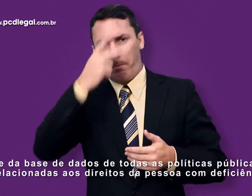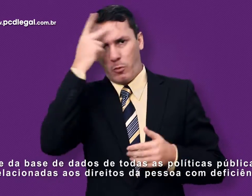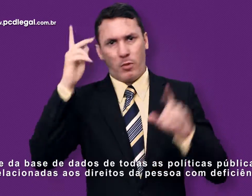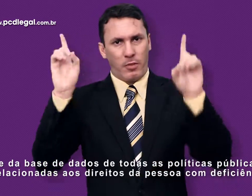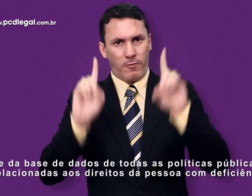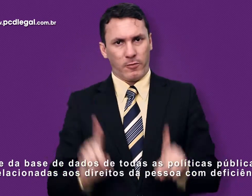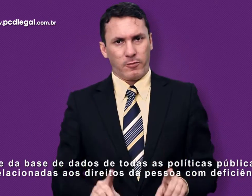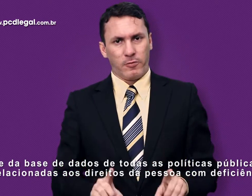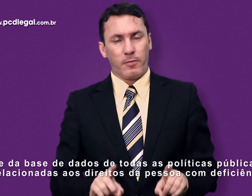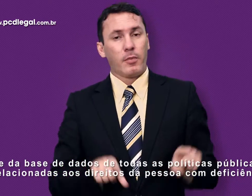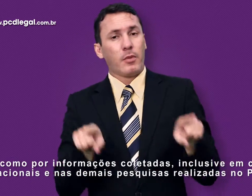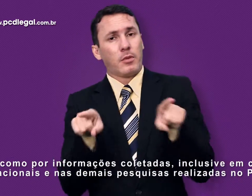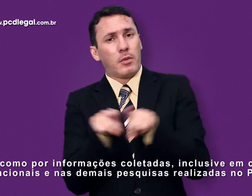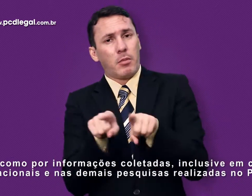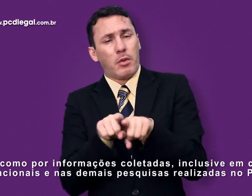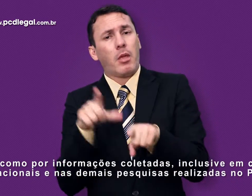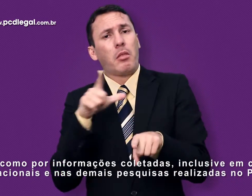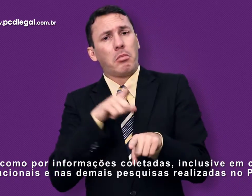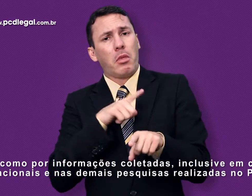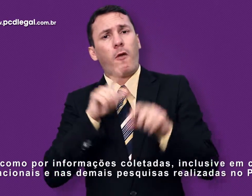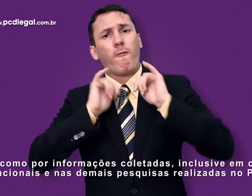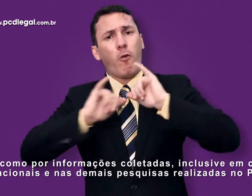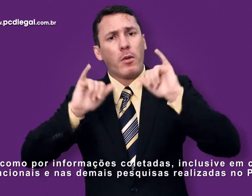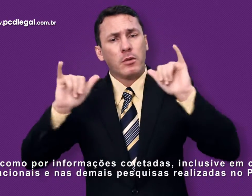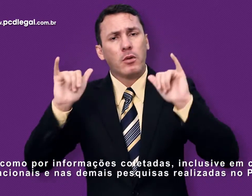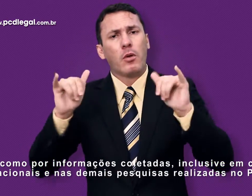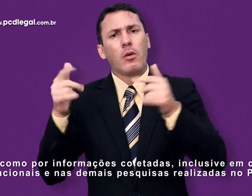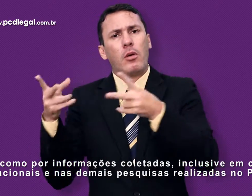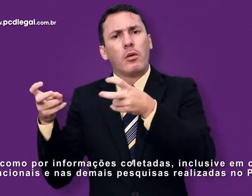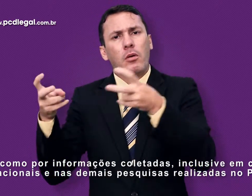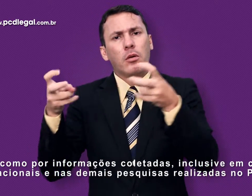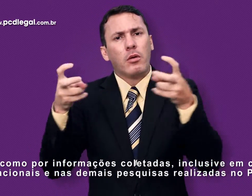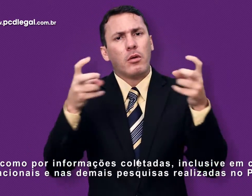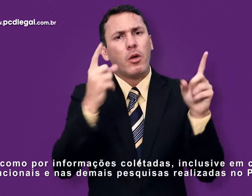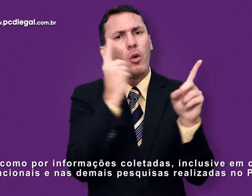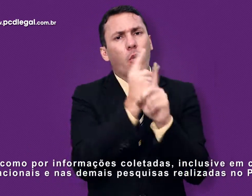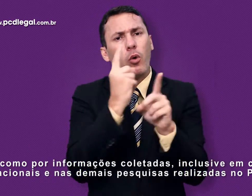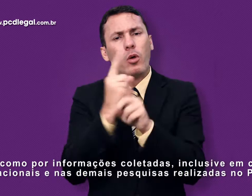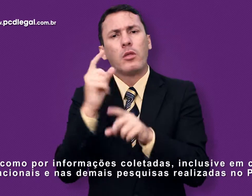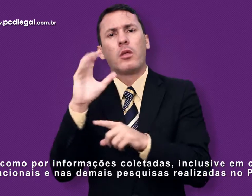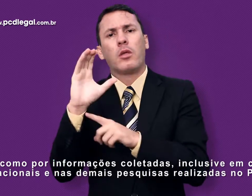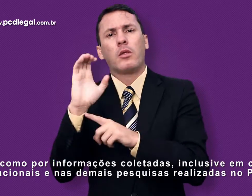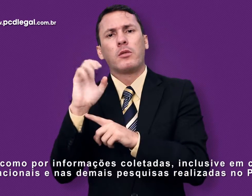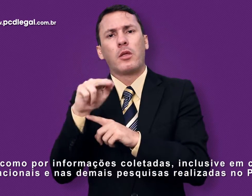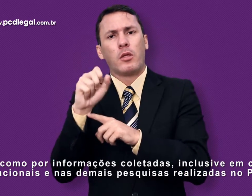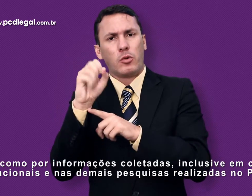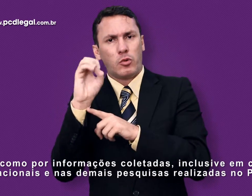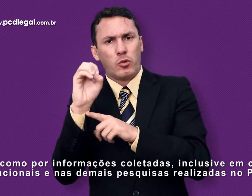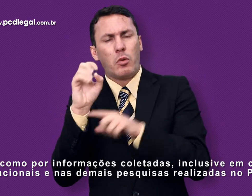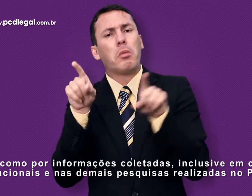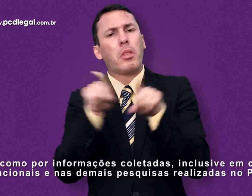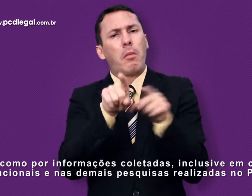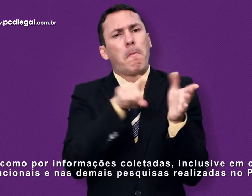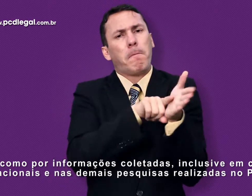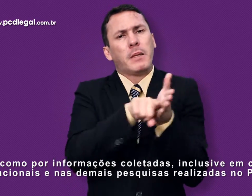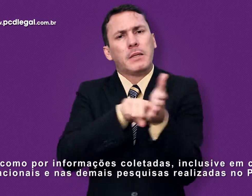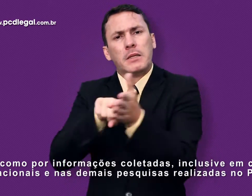com deficiência, bem como por informações coletadas, inclusive em censos nacionais e nas demais